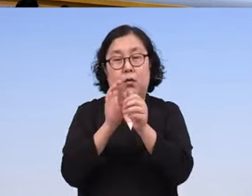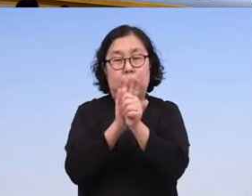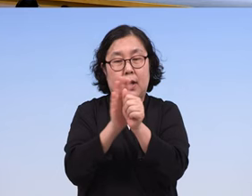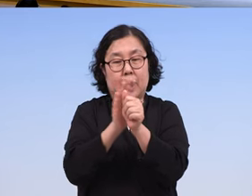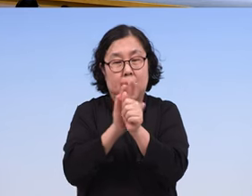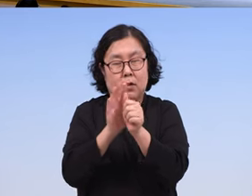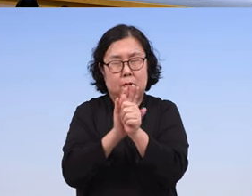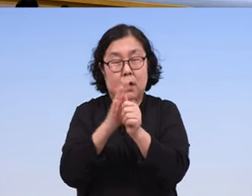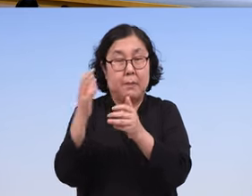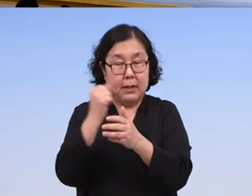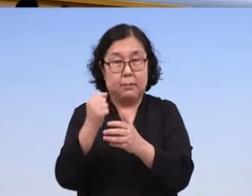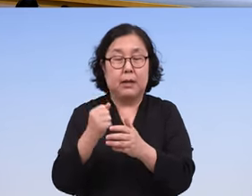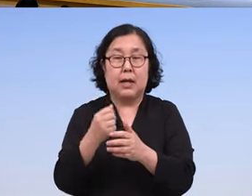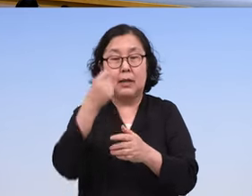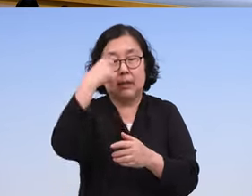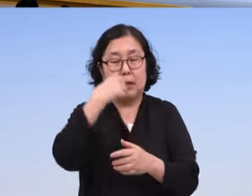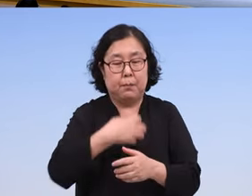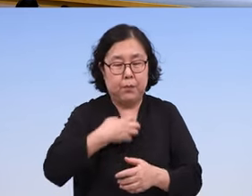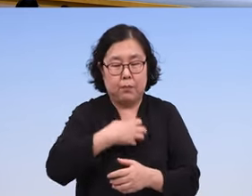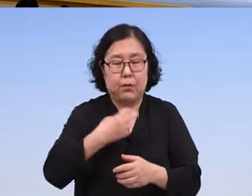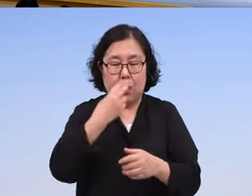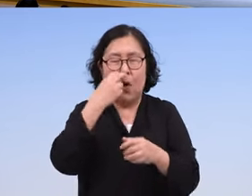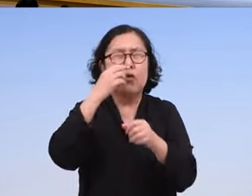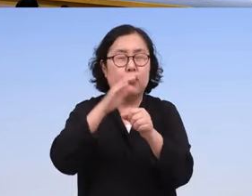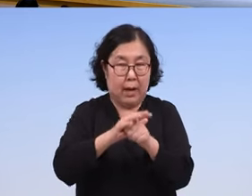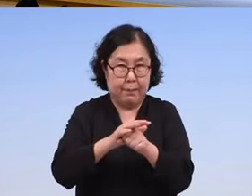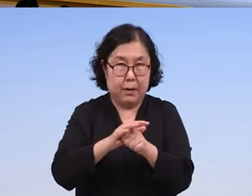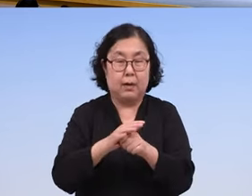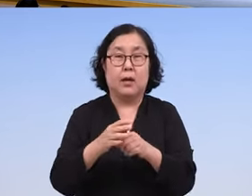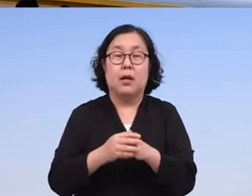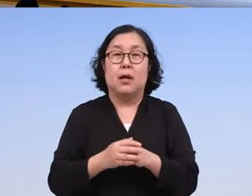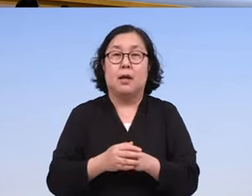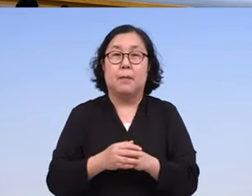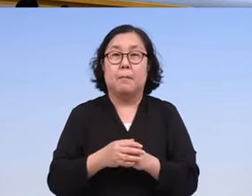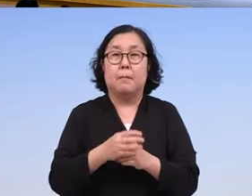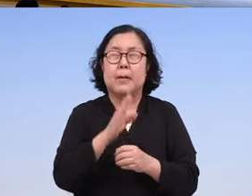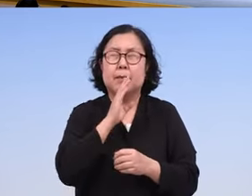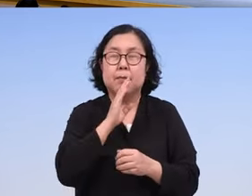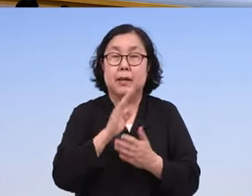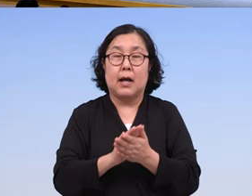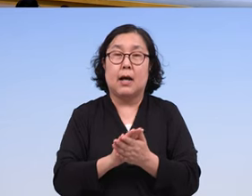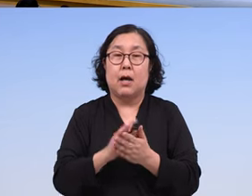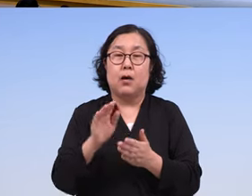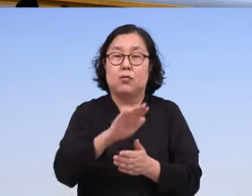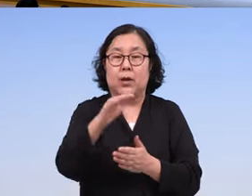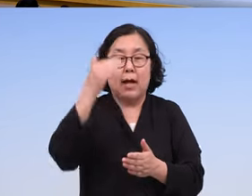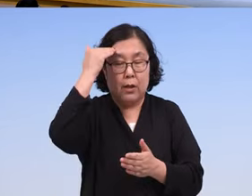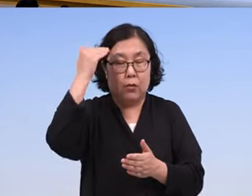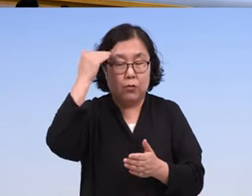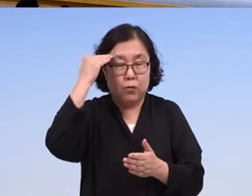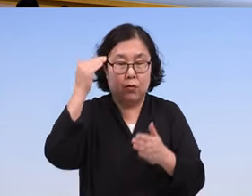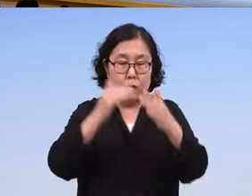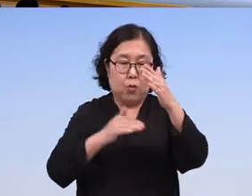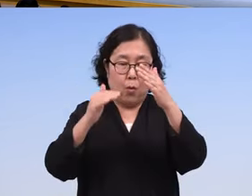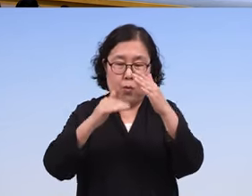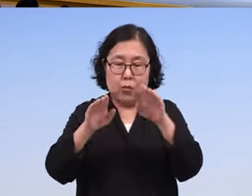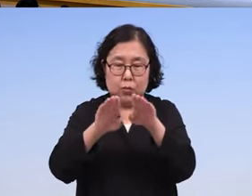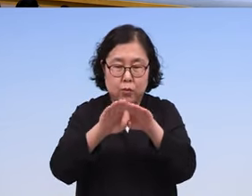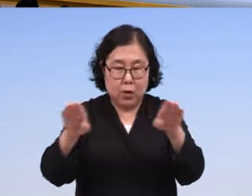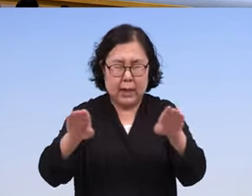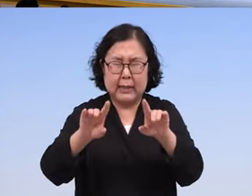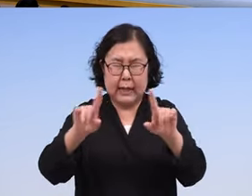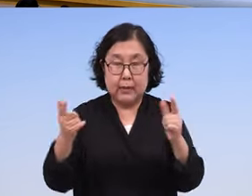슬픔은 억울함이라고 번역하는 것이 더 좋겠습니다. 지금 우리나라는 어떤 사회일까요? 정말로 공정한 사회라고